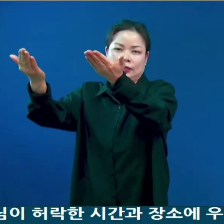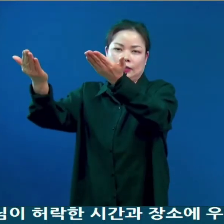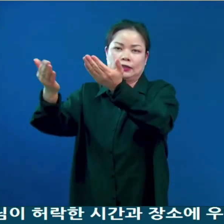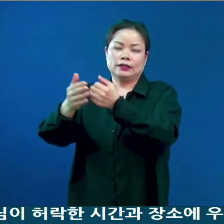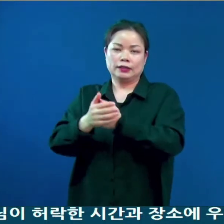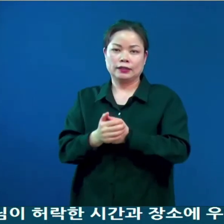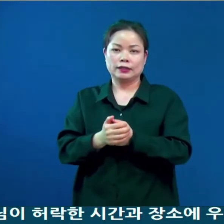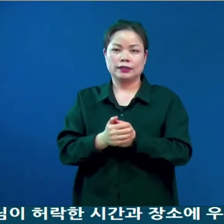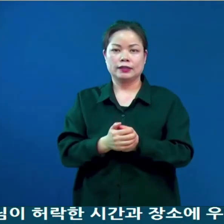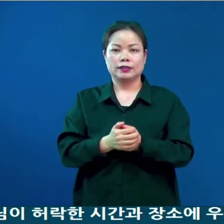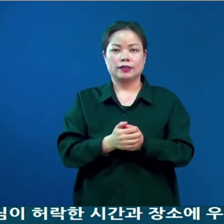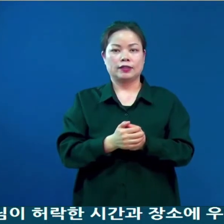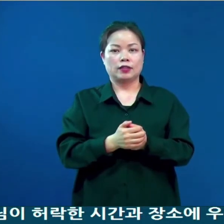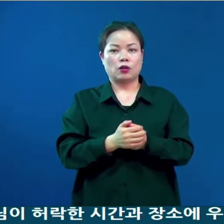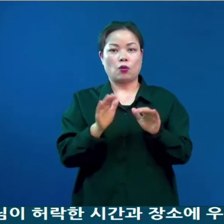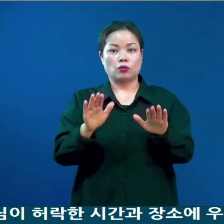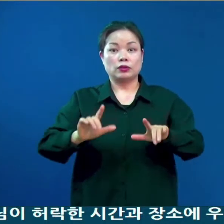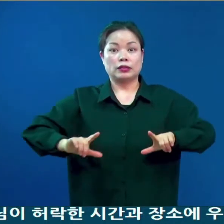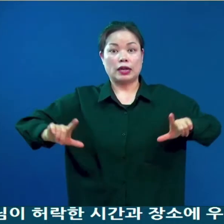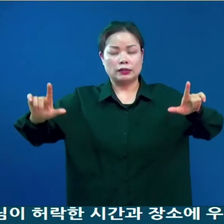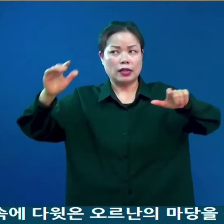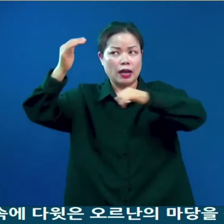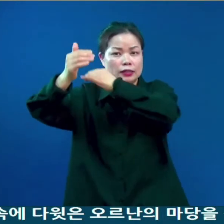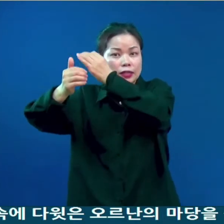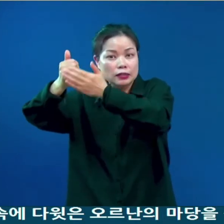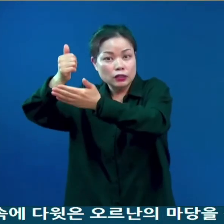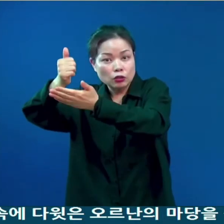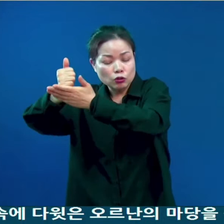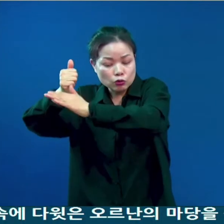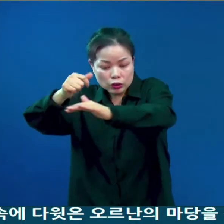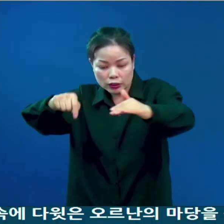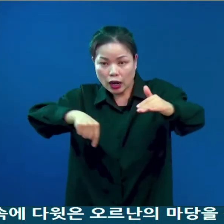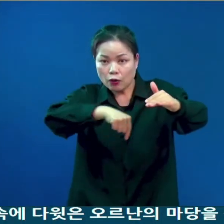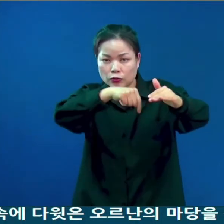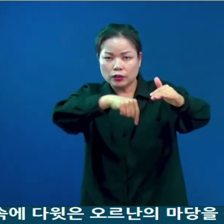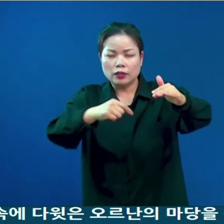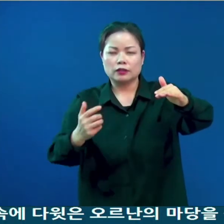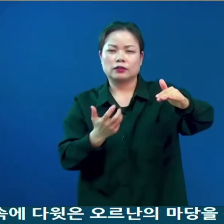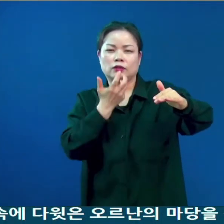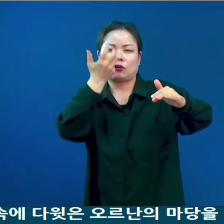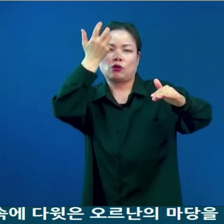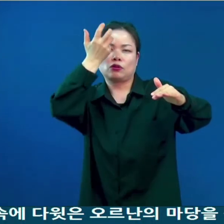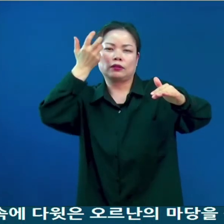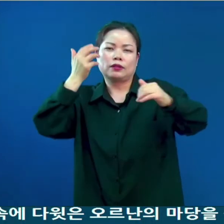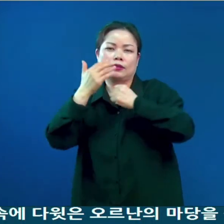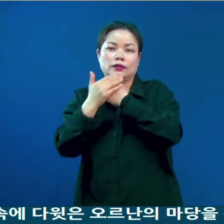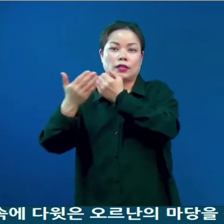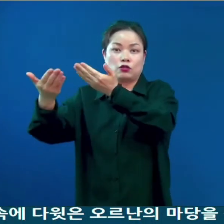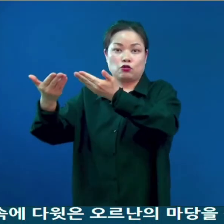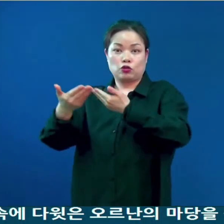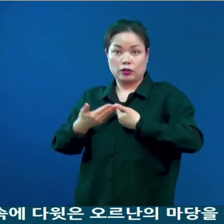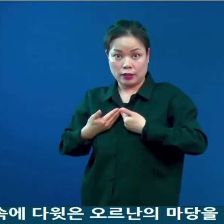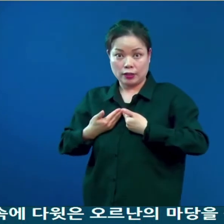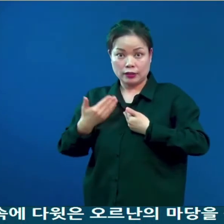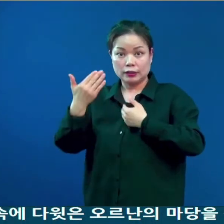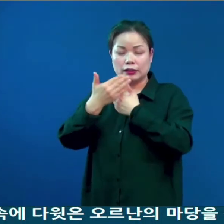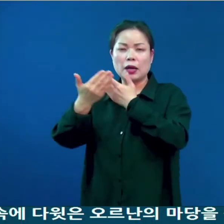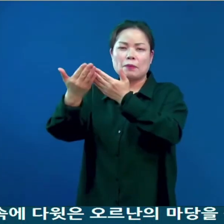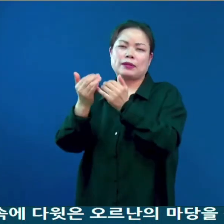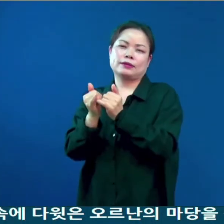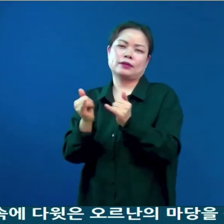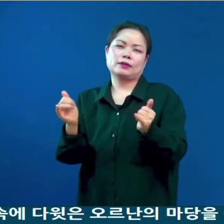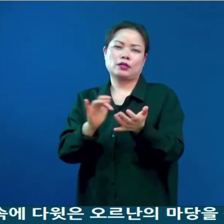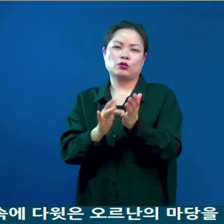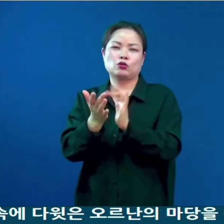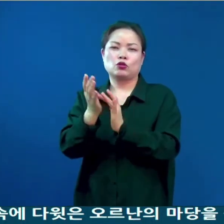볼 수가 있습니다. 오늘날도 하나님께서 우리 가운데 성령으로 은혜를 주시고 그 은혜 받은